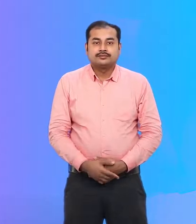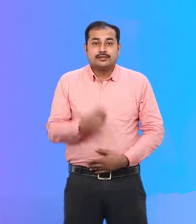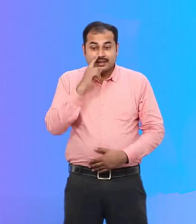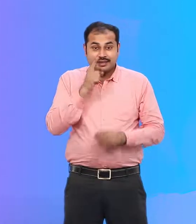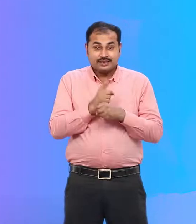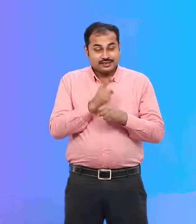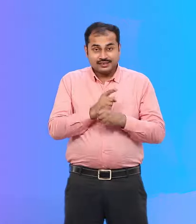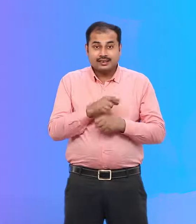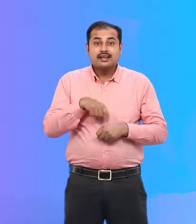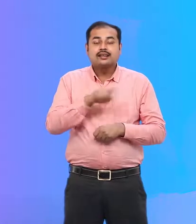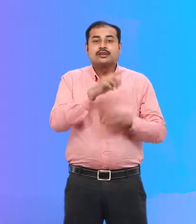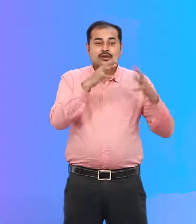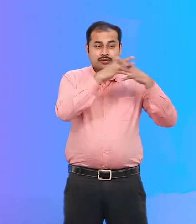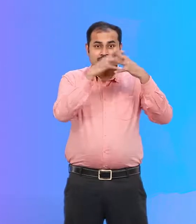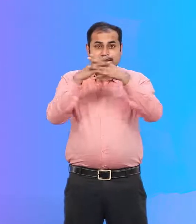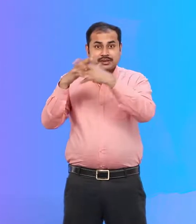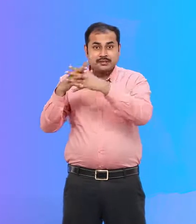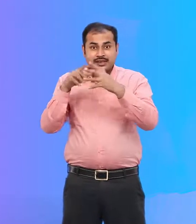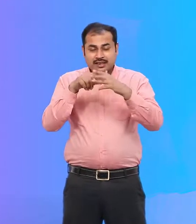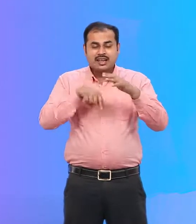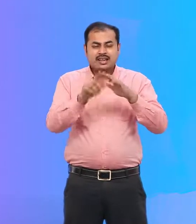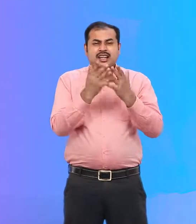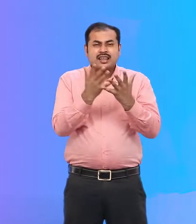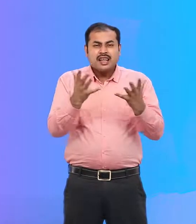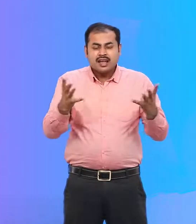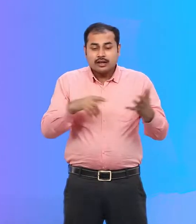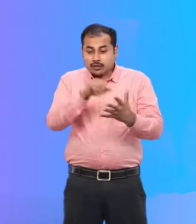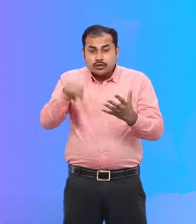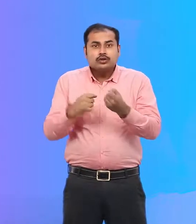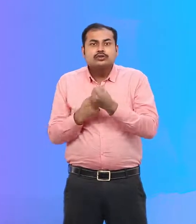को वैध सुरम्यता में सहायक उपकरणों के बारे में सोच रही है